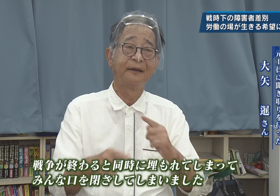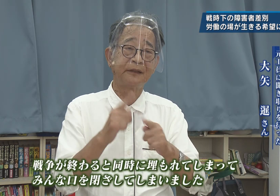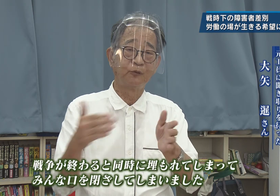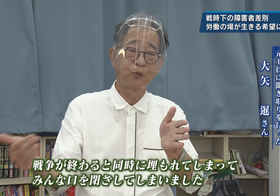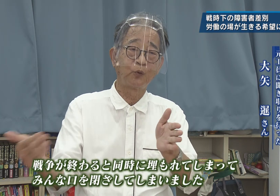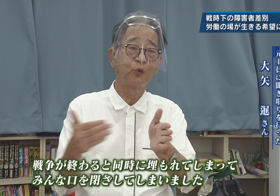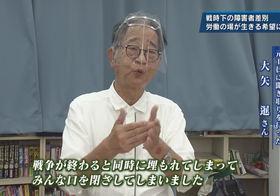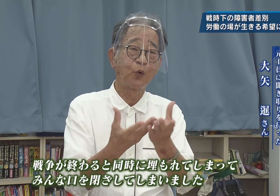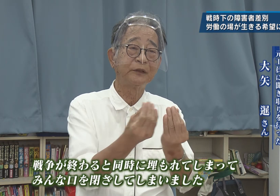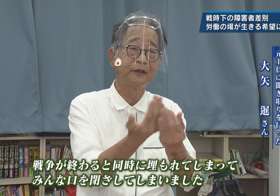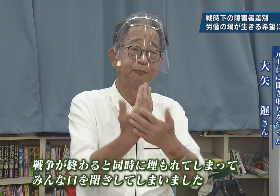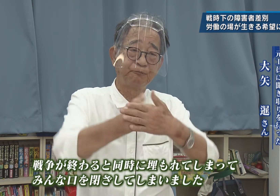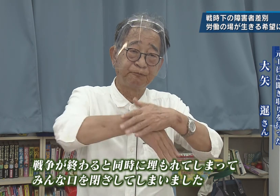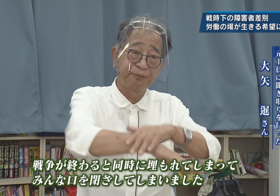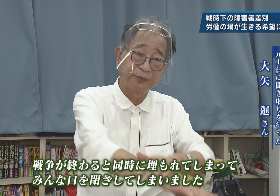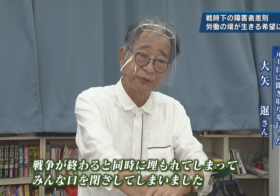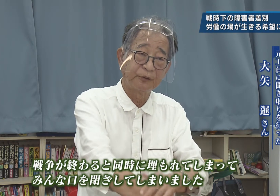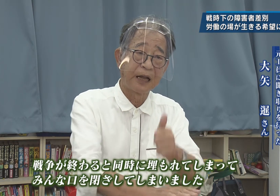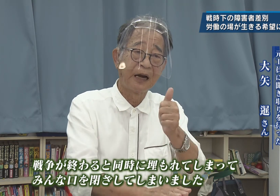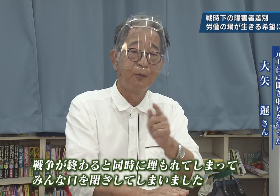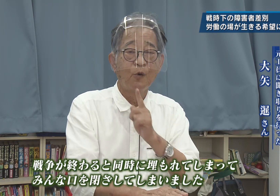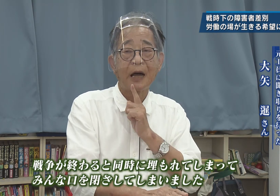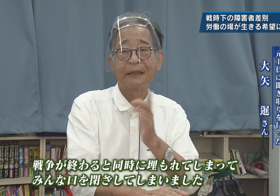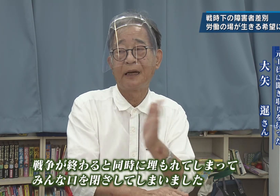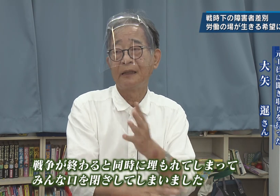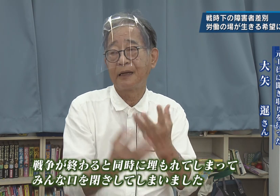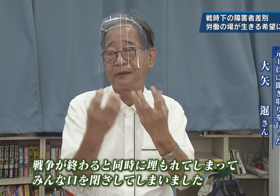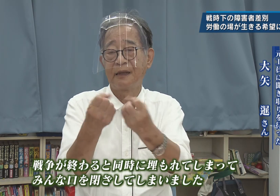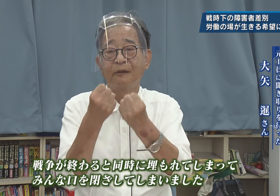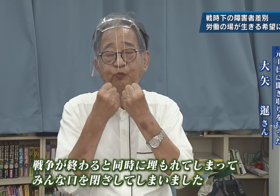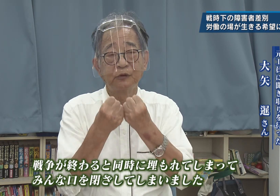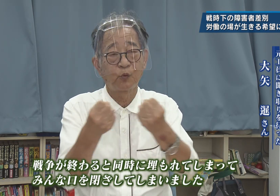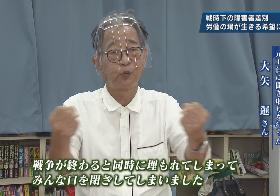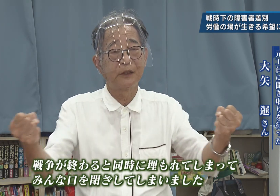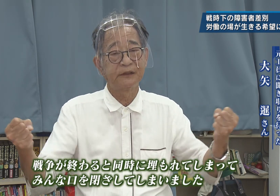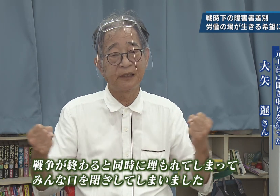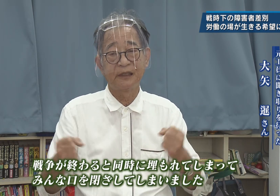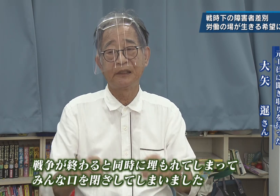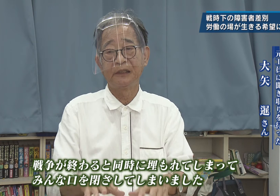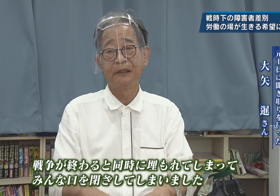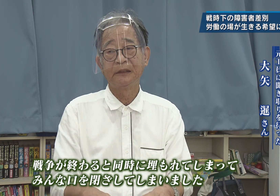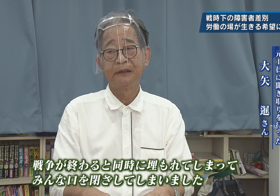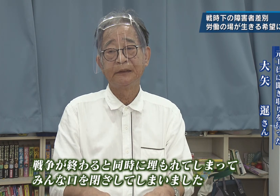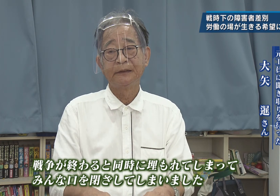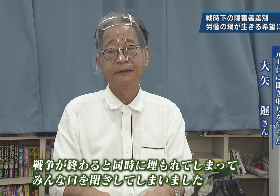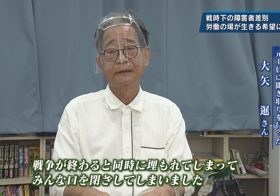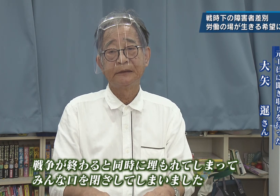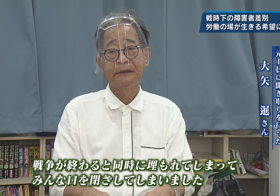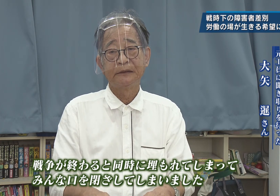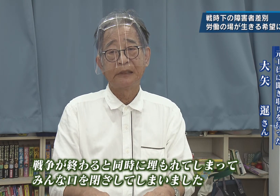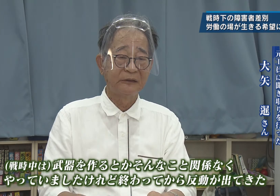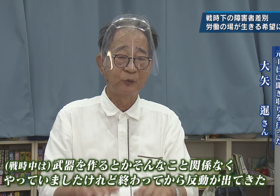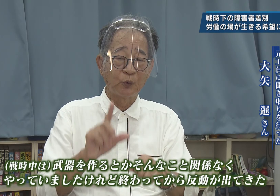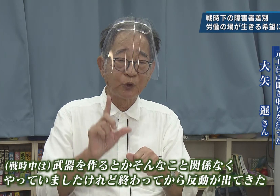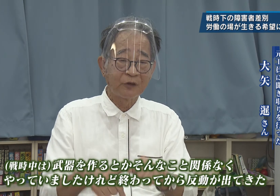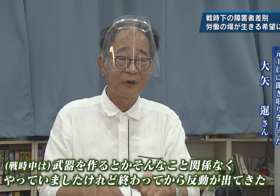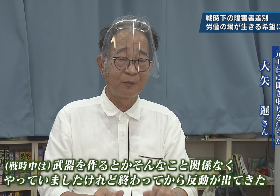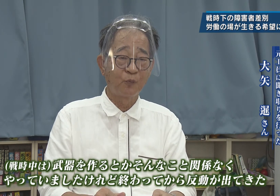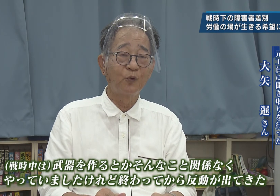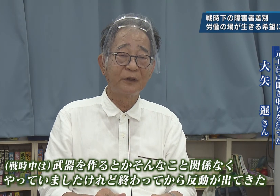戦争が終わると同時に埋もれてしまってみな口を閉ざしてしまいましたその時は